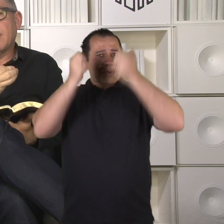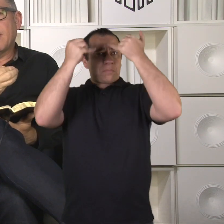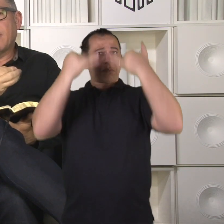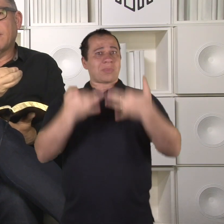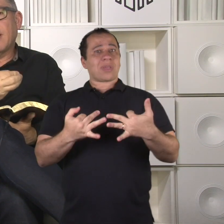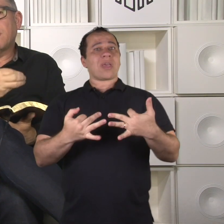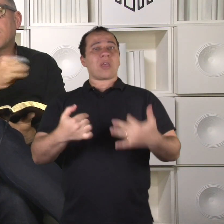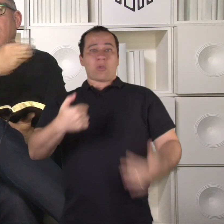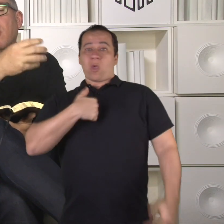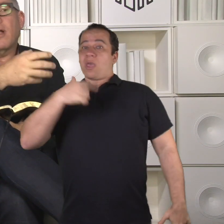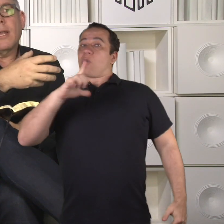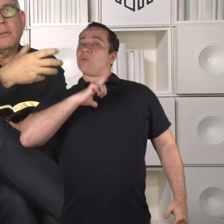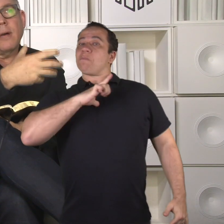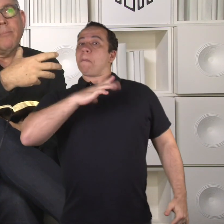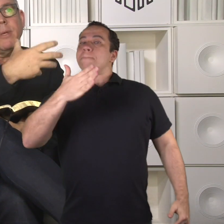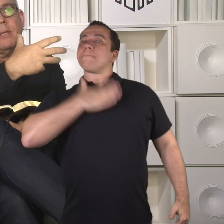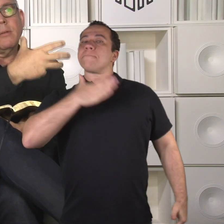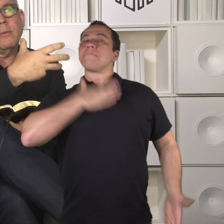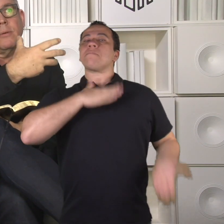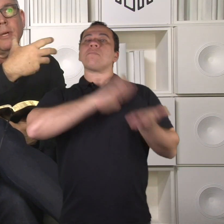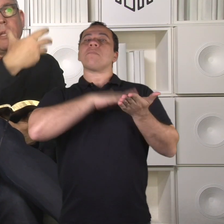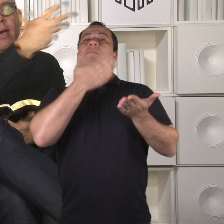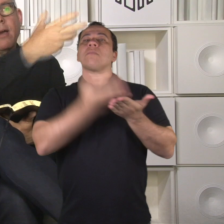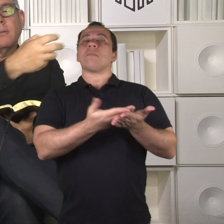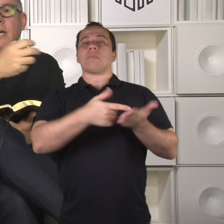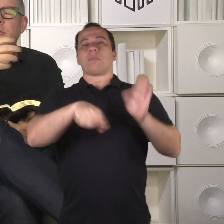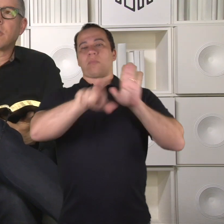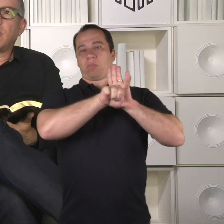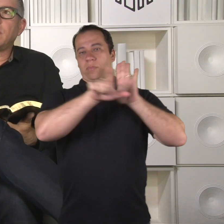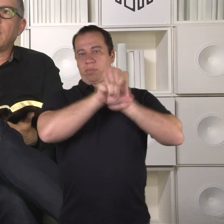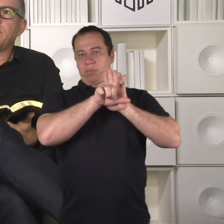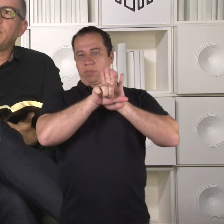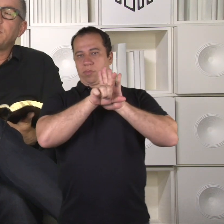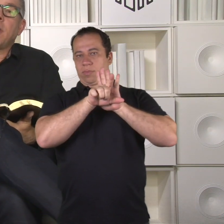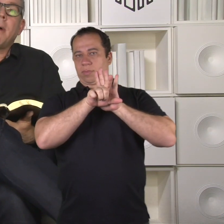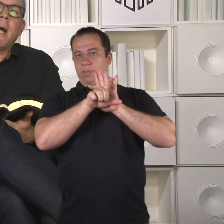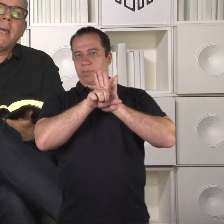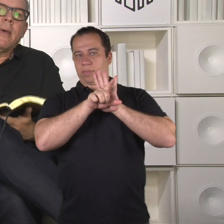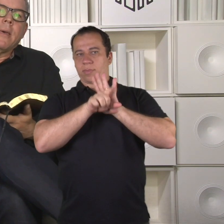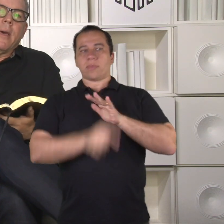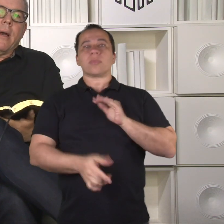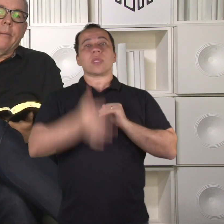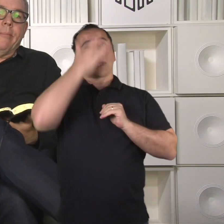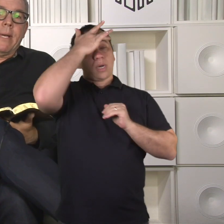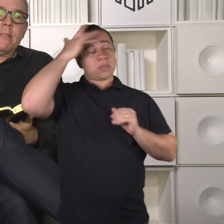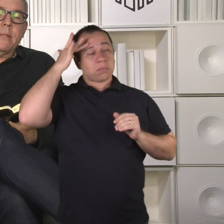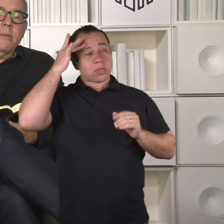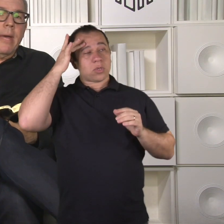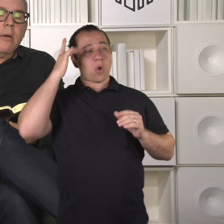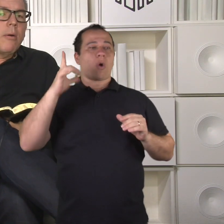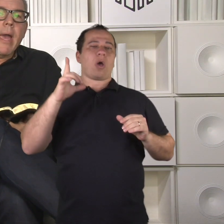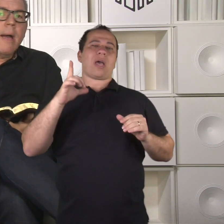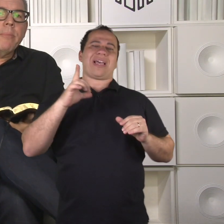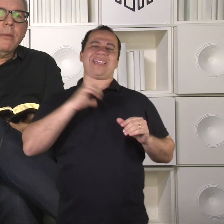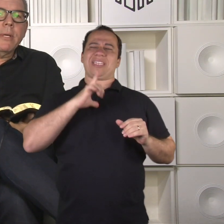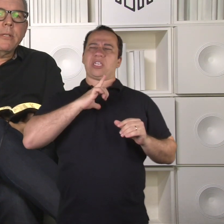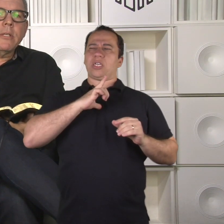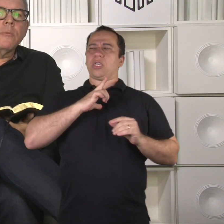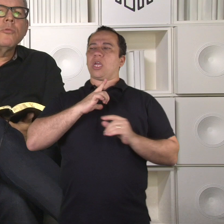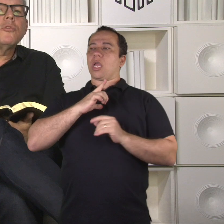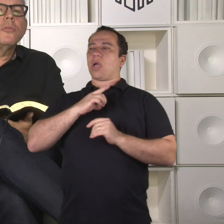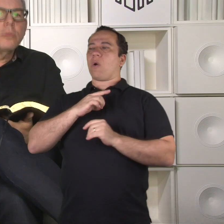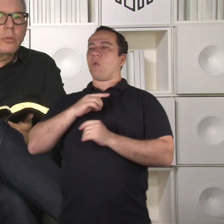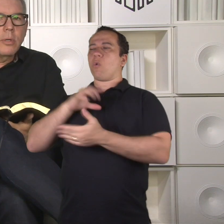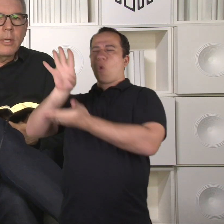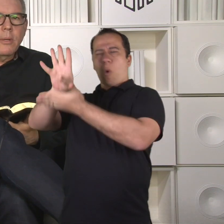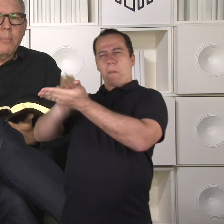rabinos, eles eram da escola do rabino Hillel, da escola do rabino Shammai, mas não era qualquer rabino que tinha